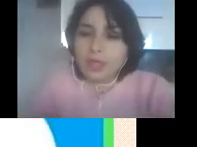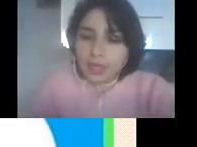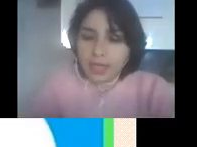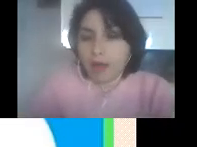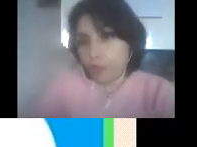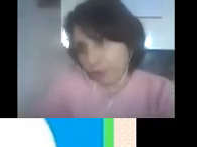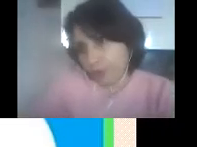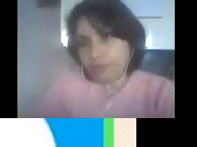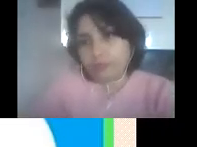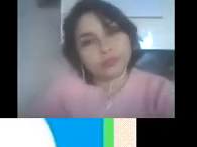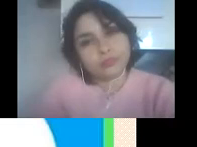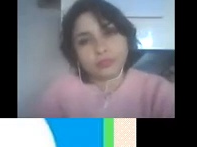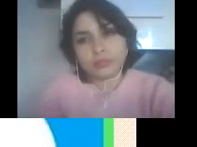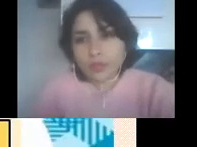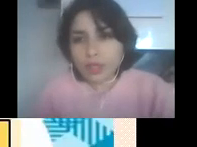y se elaboró.